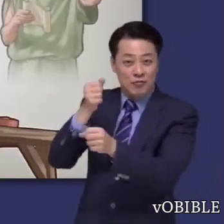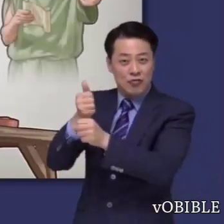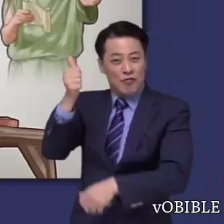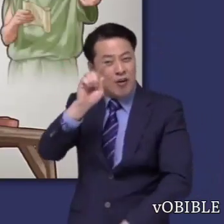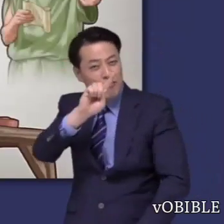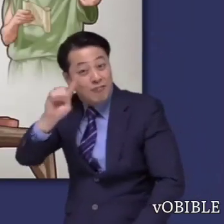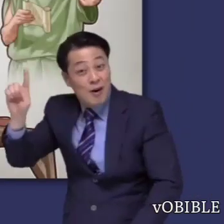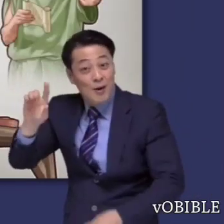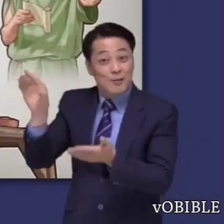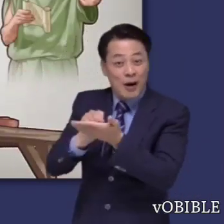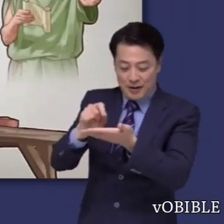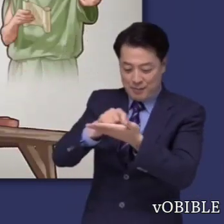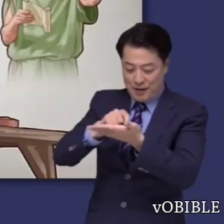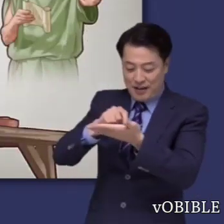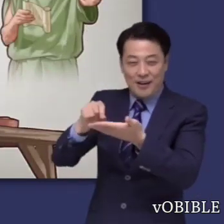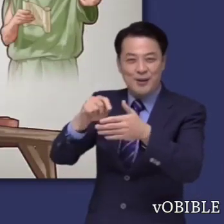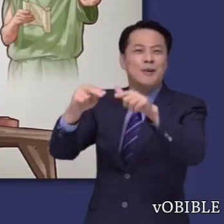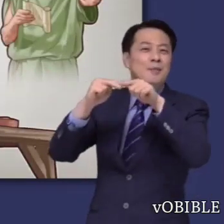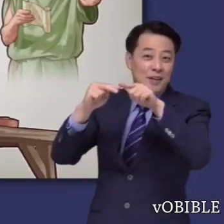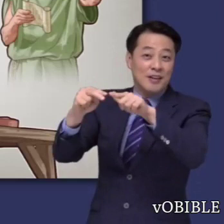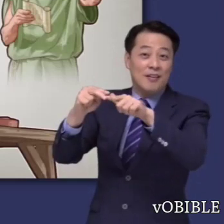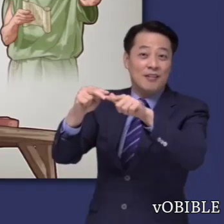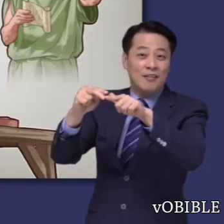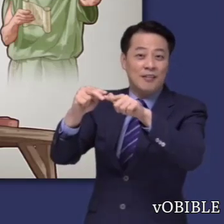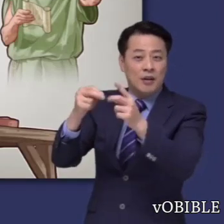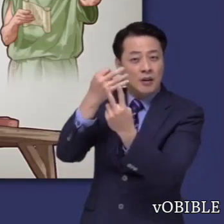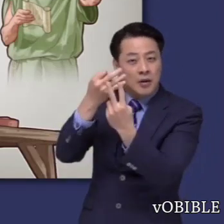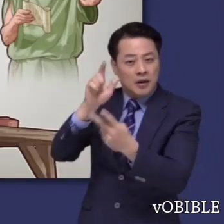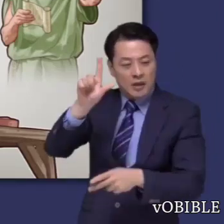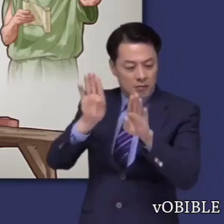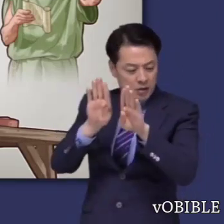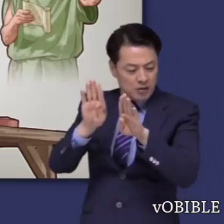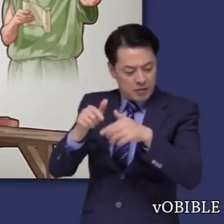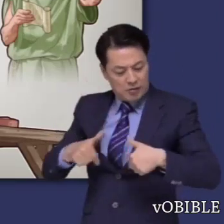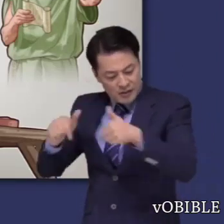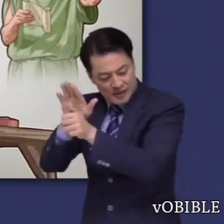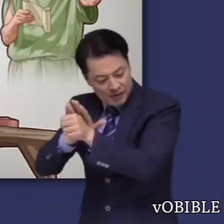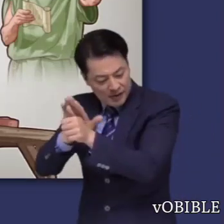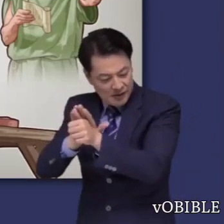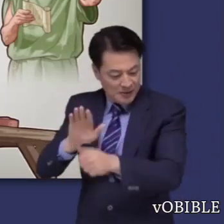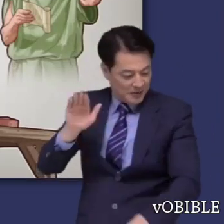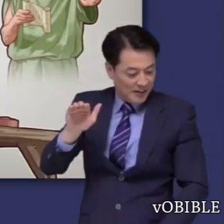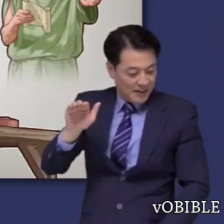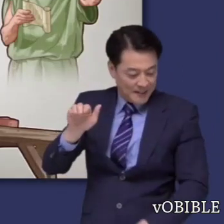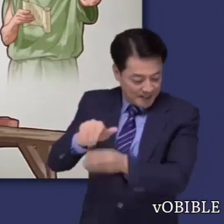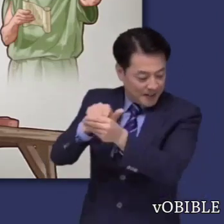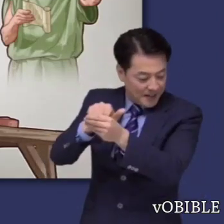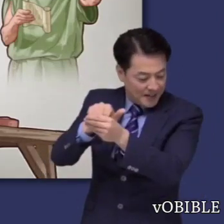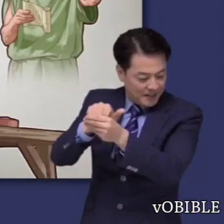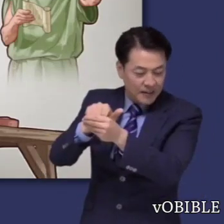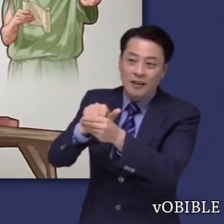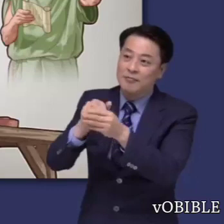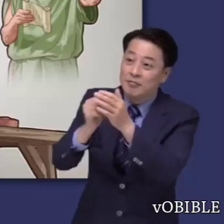写给某个人的信件。保罗在信中为奥尼西木说情，帮助腓利门接纳这个已